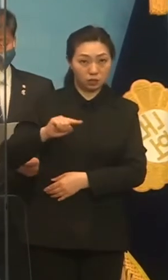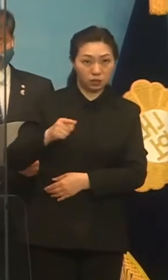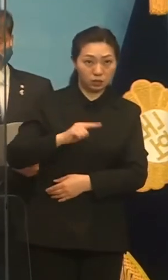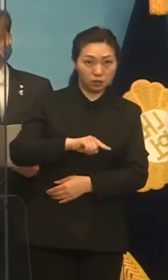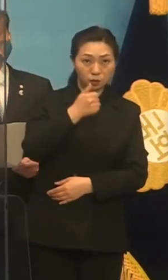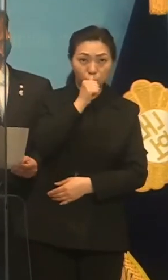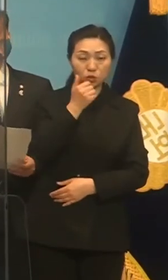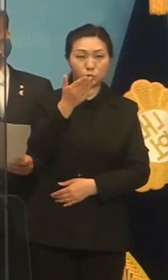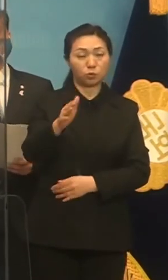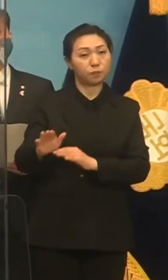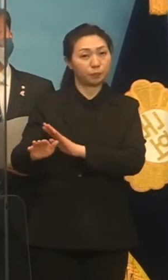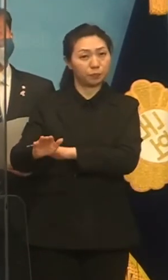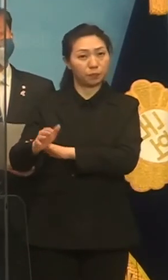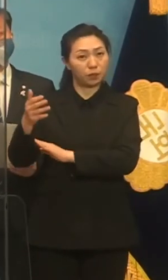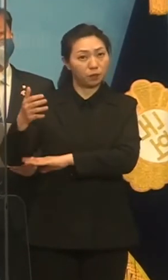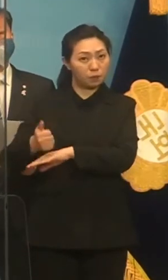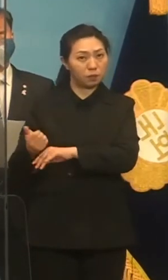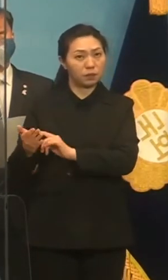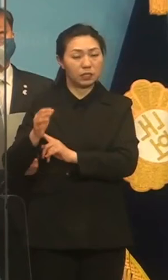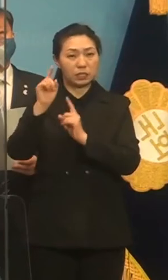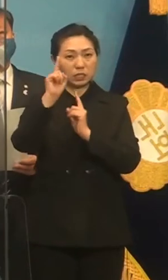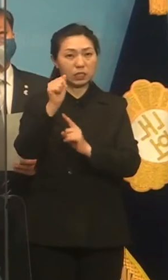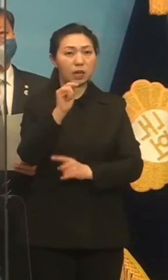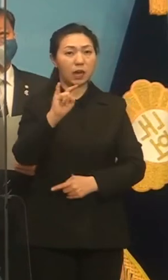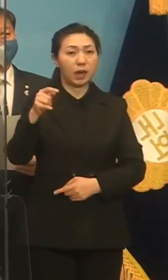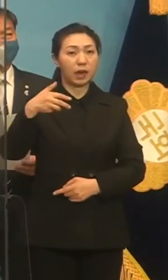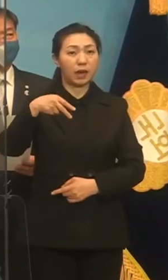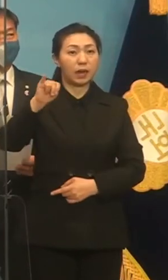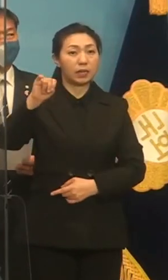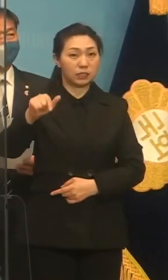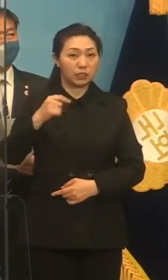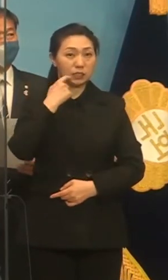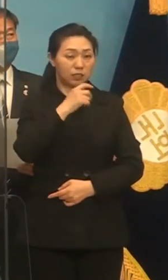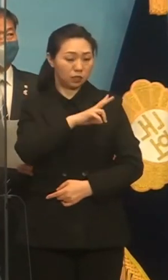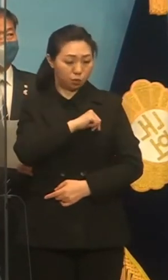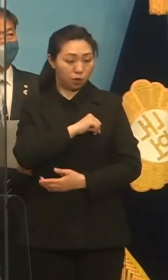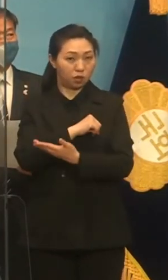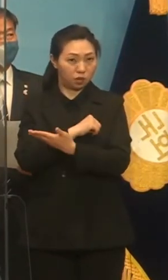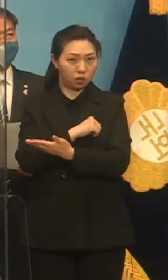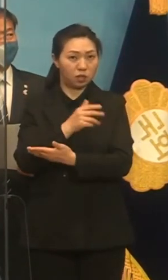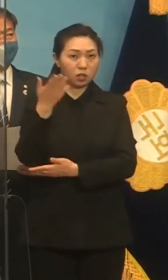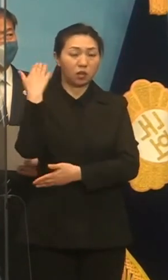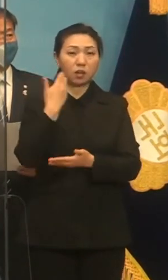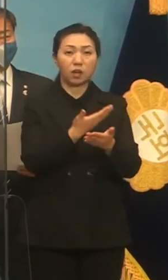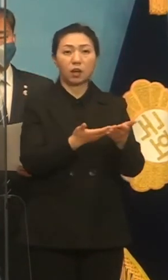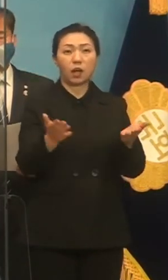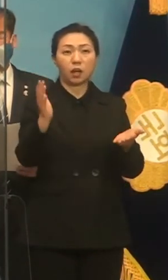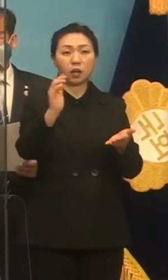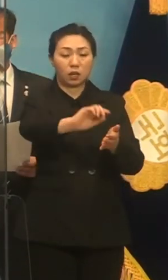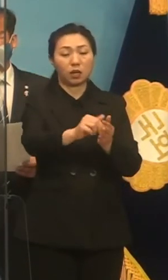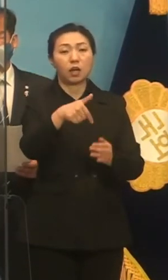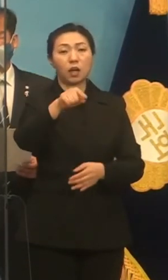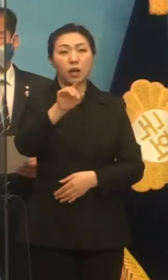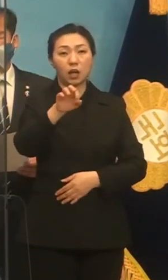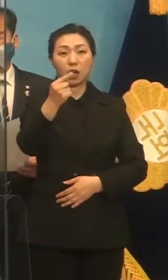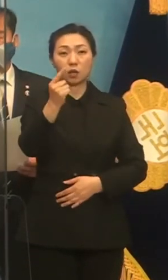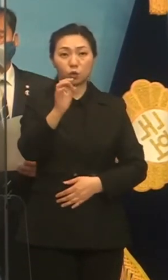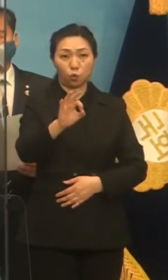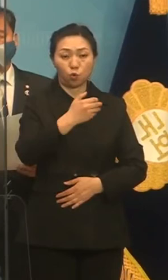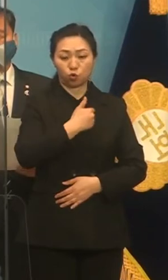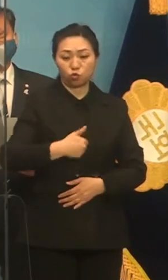배운 적 대 갤 2에 c 게 그런 있어선 강동 정작 합니다 좀